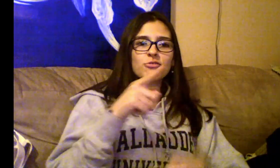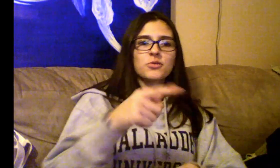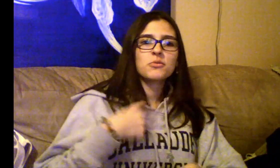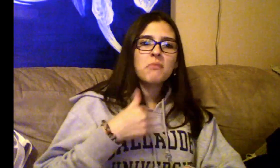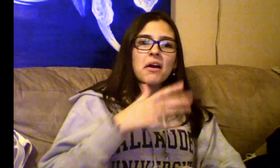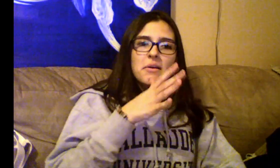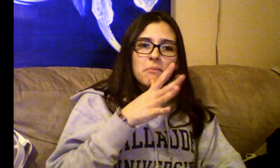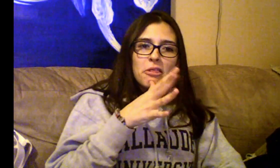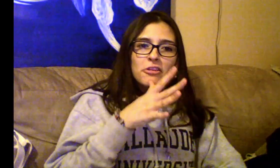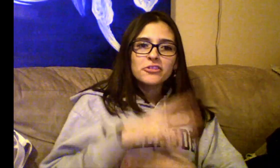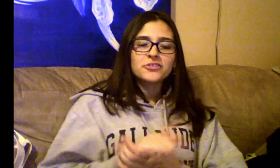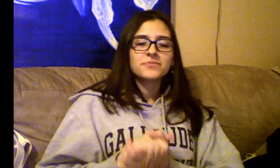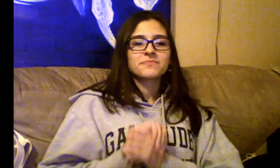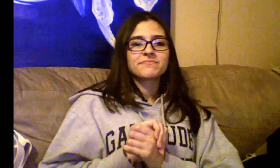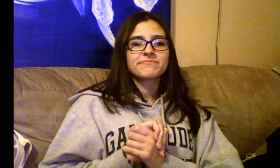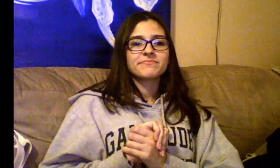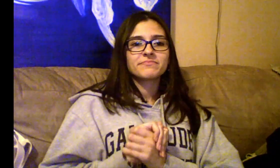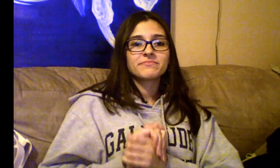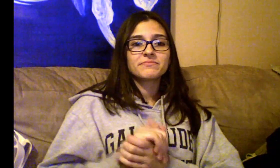me enorgullece tanto decirte mamá.